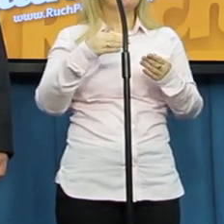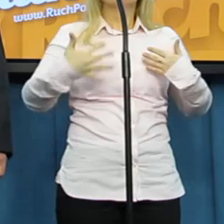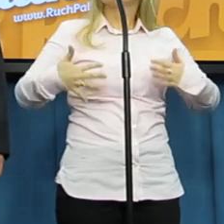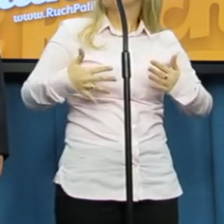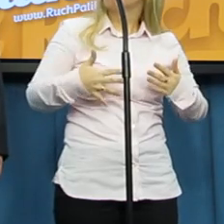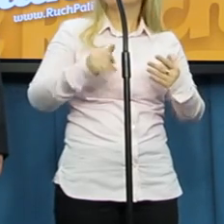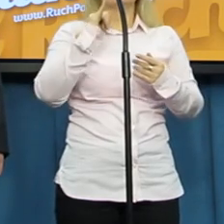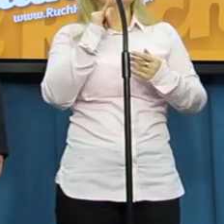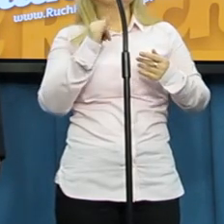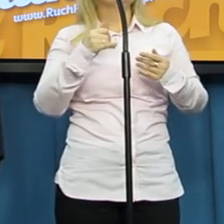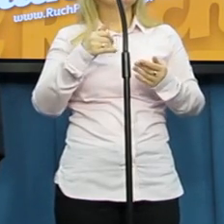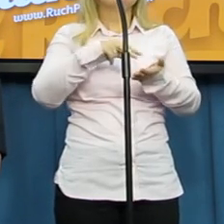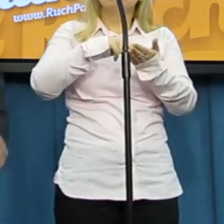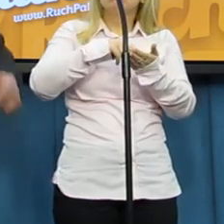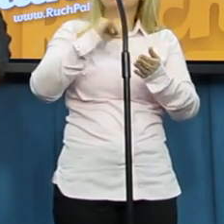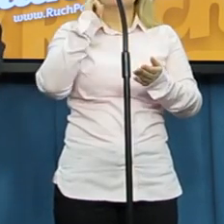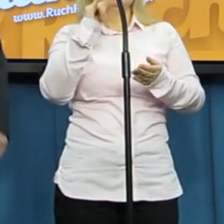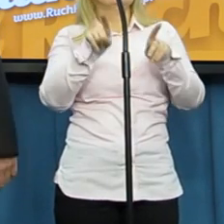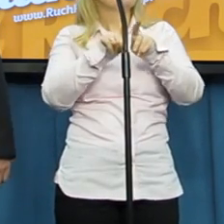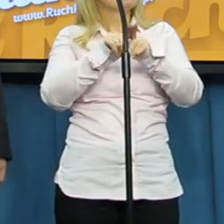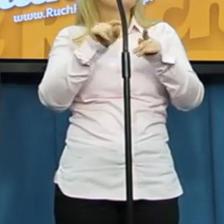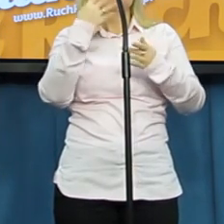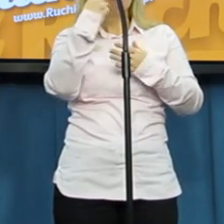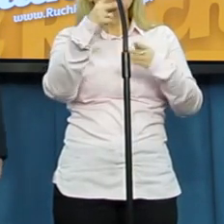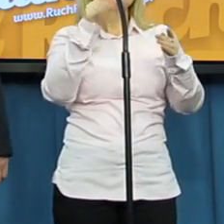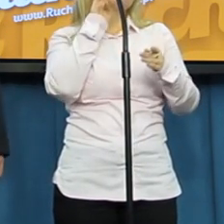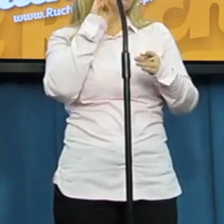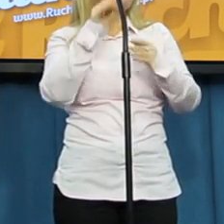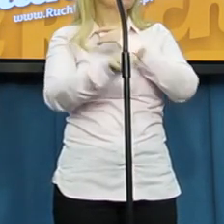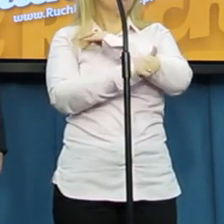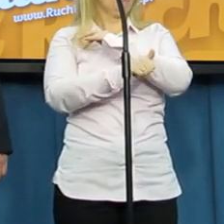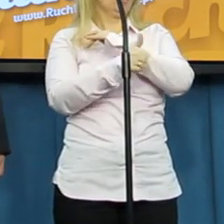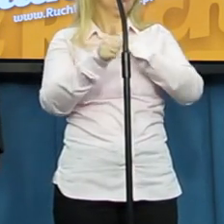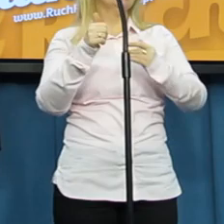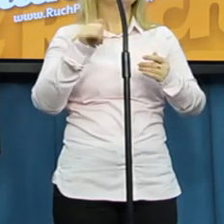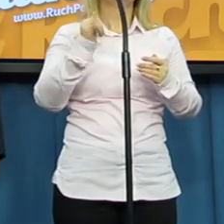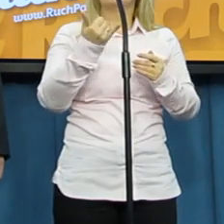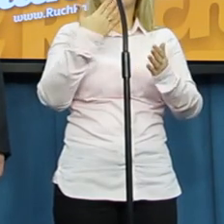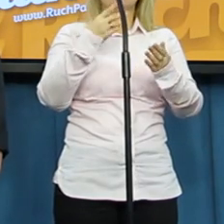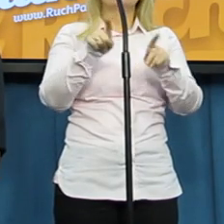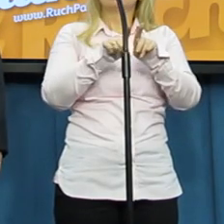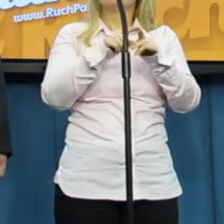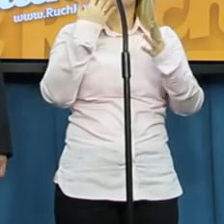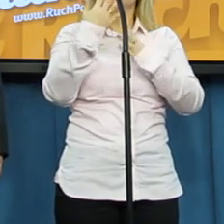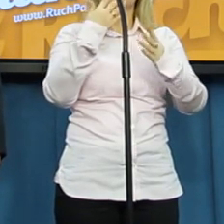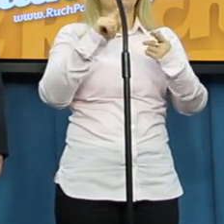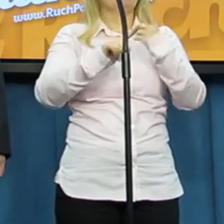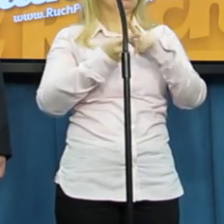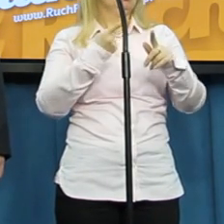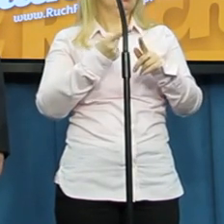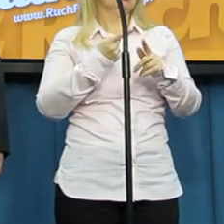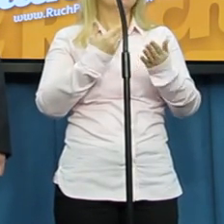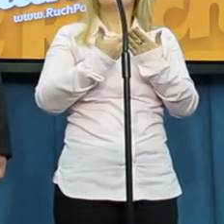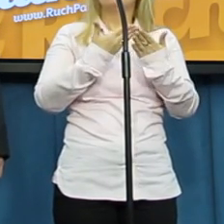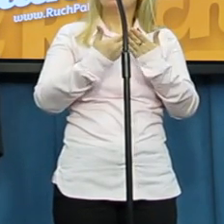jego definicję głównych problemów, przed którymi stoją wszyscy proeuropejsko zorientowani politycy